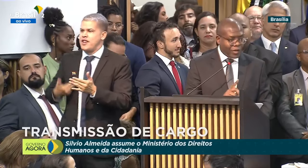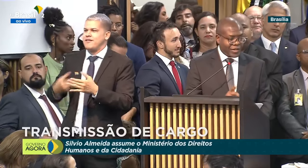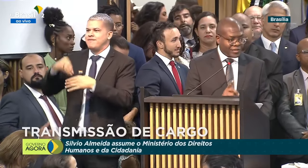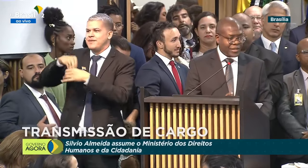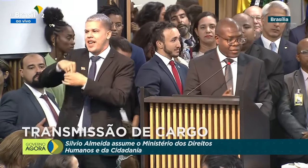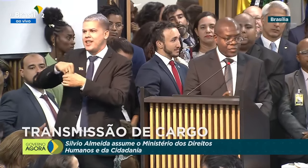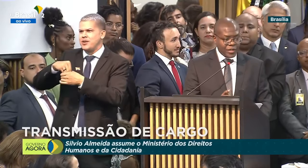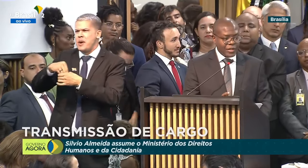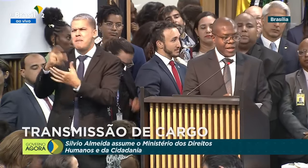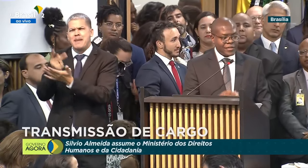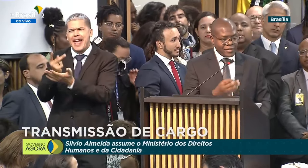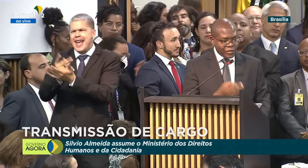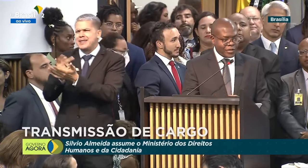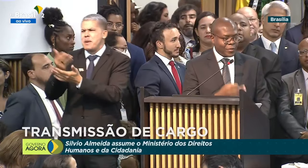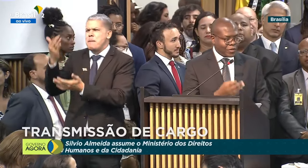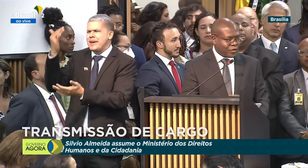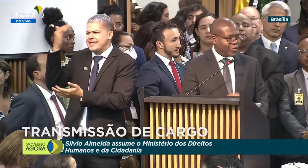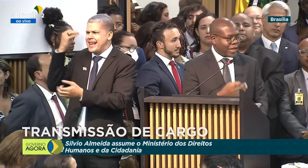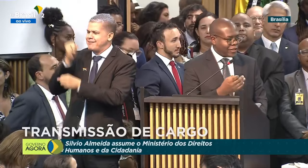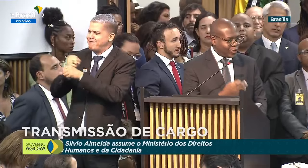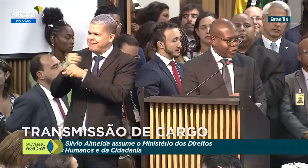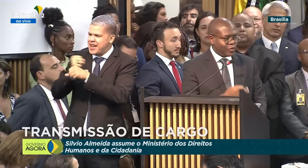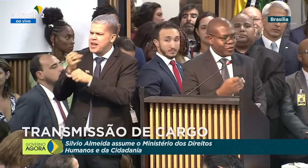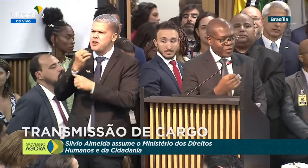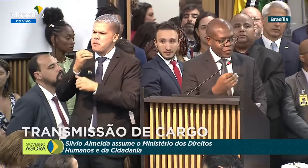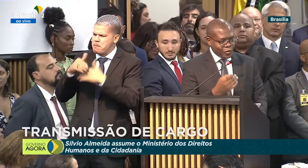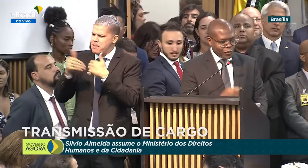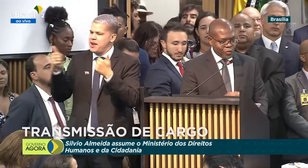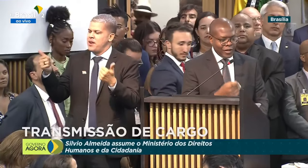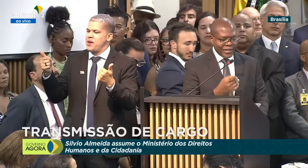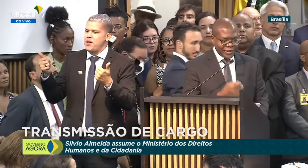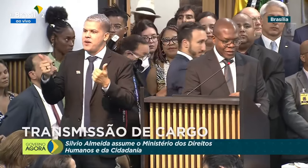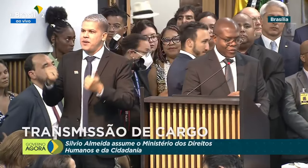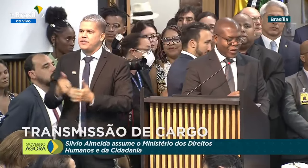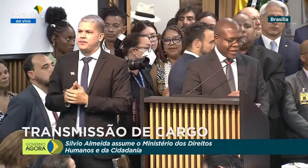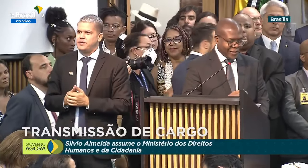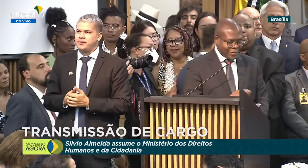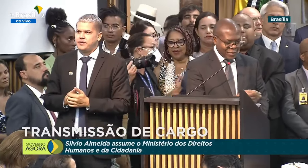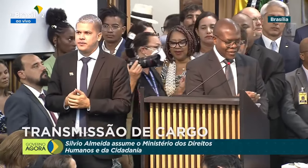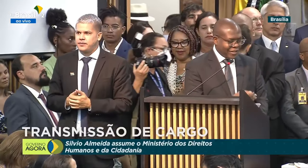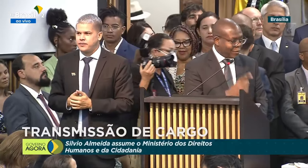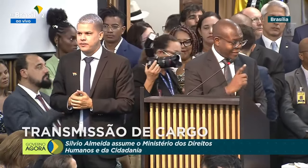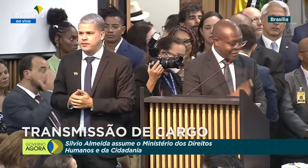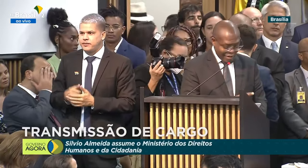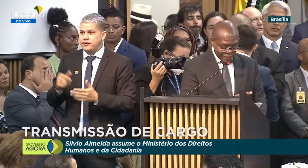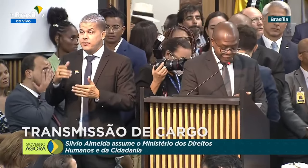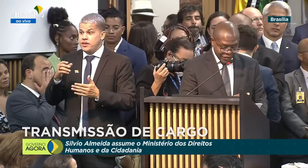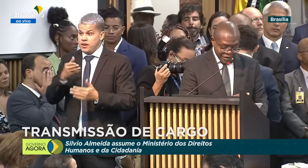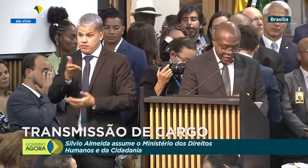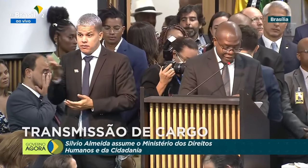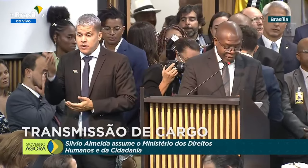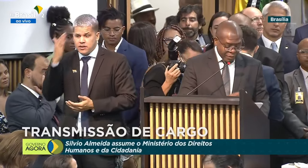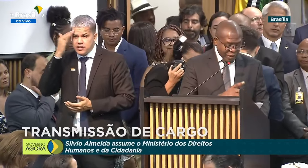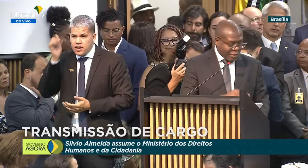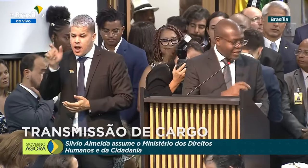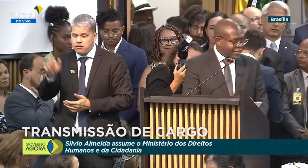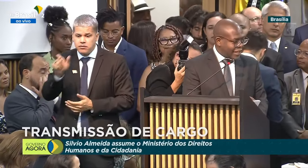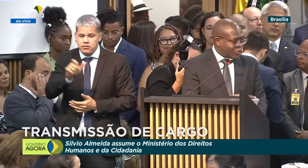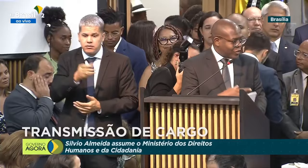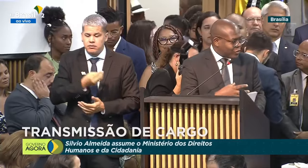mesmo em seus melhores anos e essas crianças que é uma dificuldade que todos os meus colegas as minhas colegas aqui presentes passaram